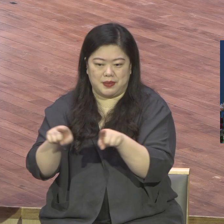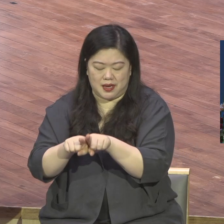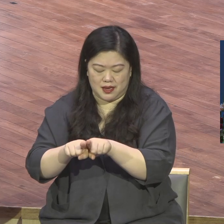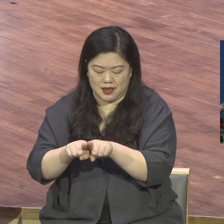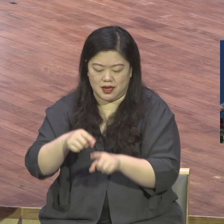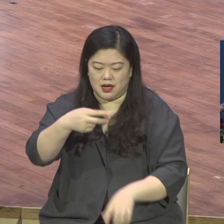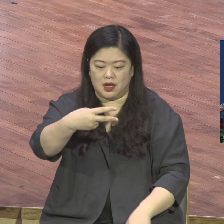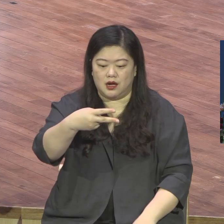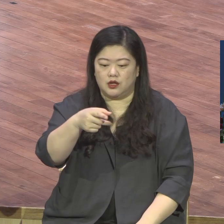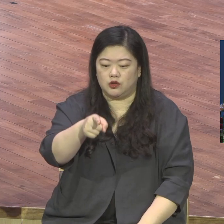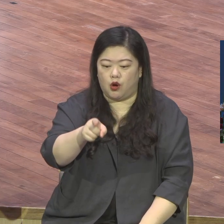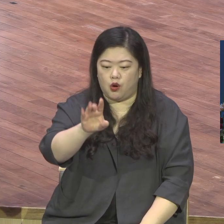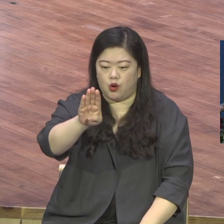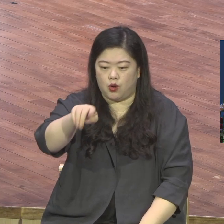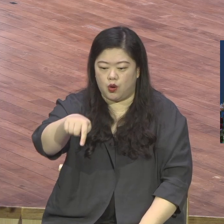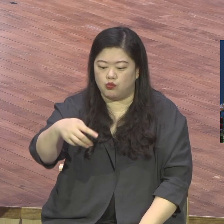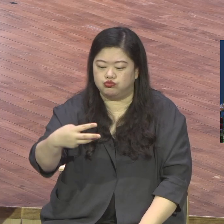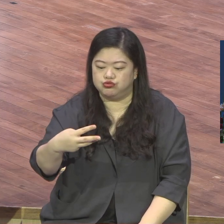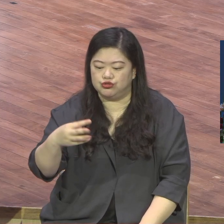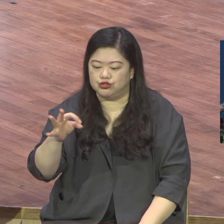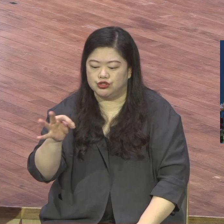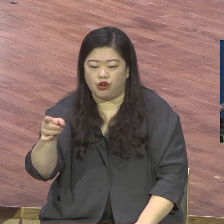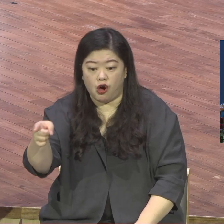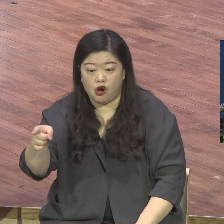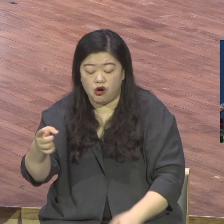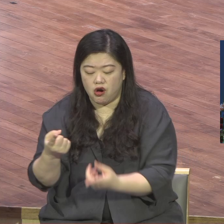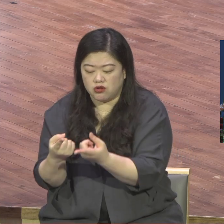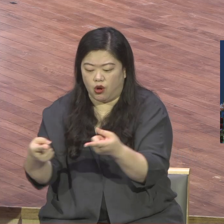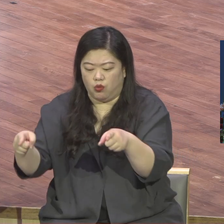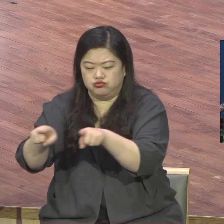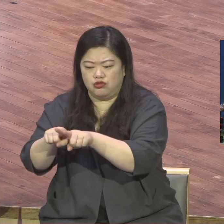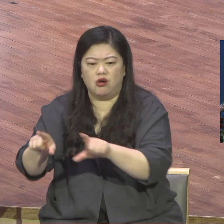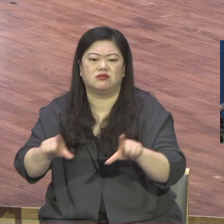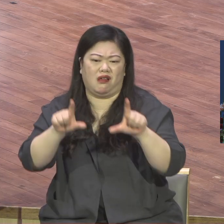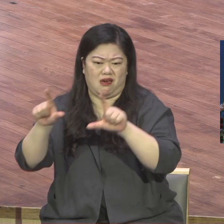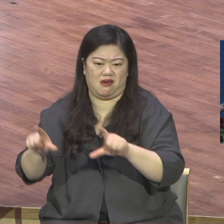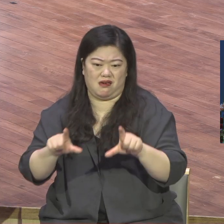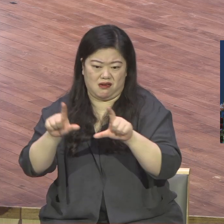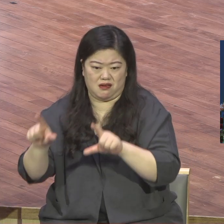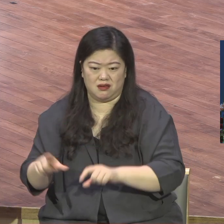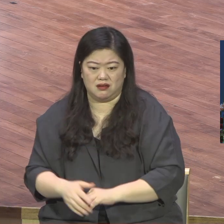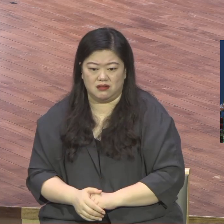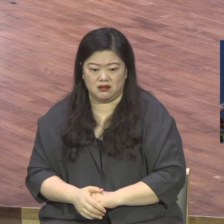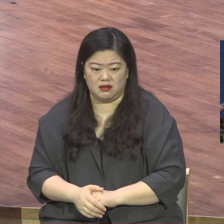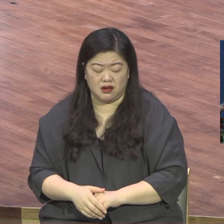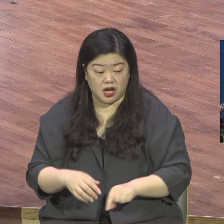체질. 함께 즐거워하고 함께 울라.